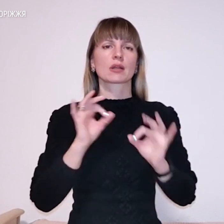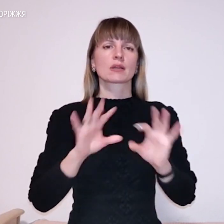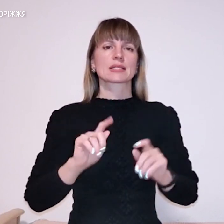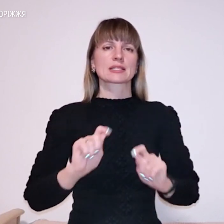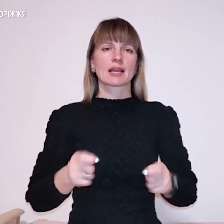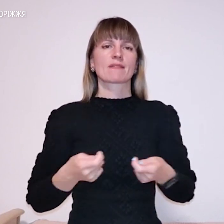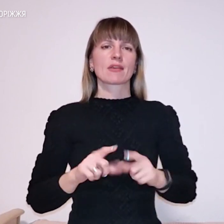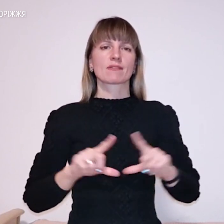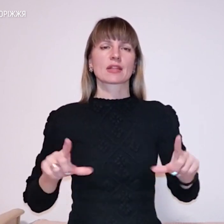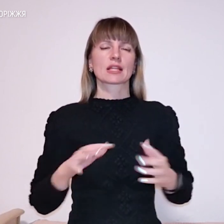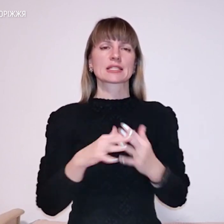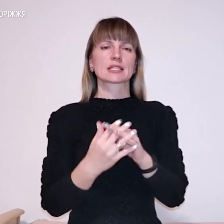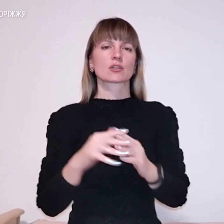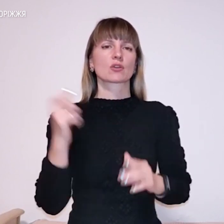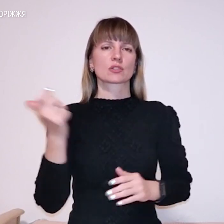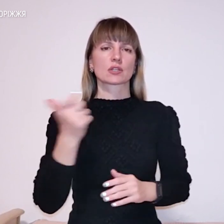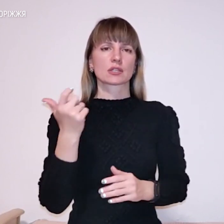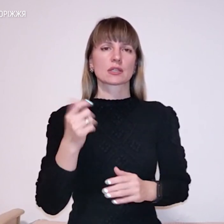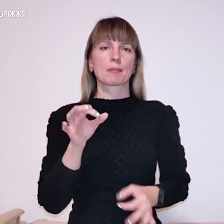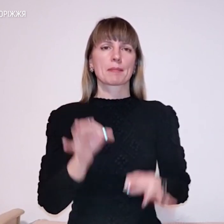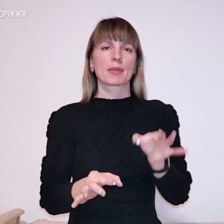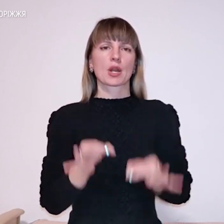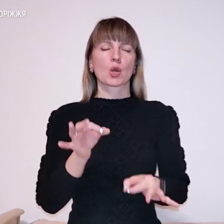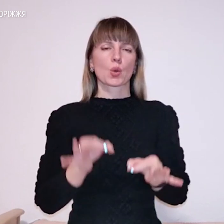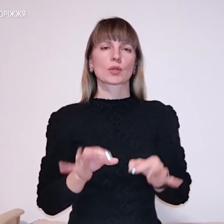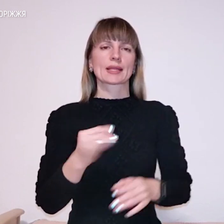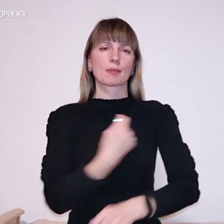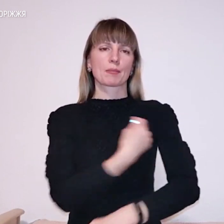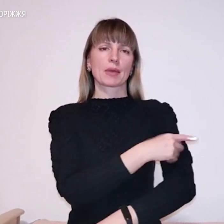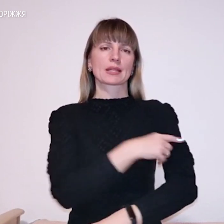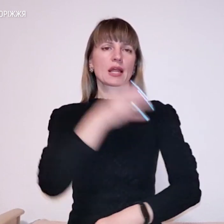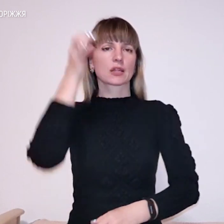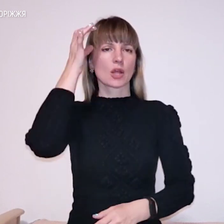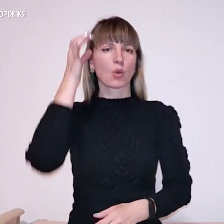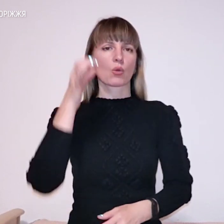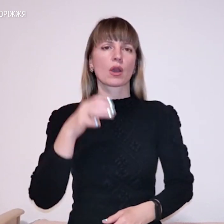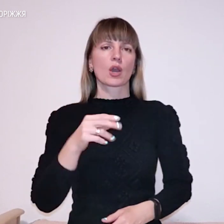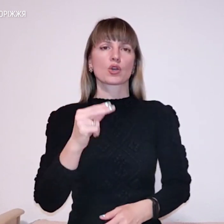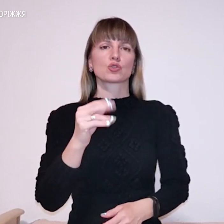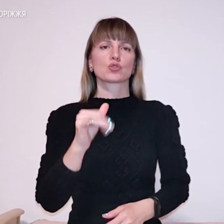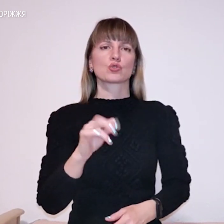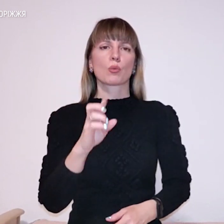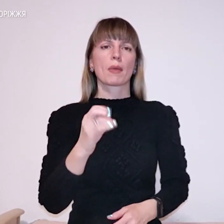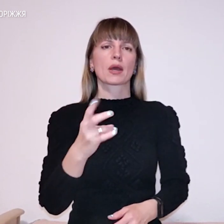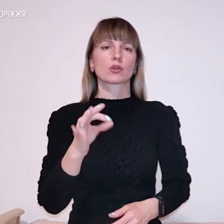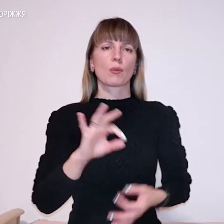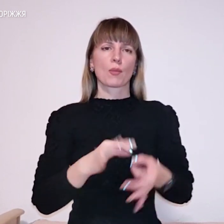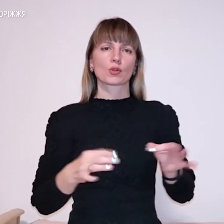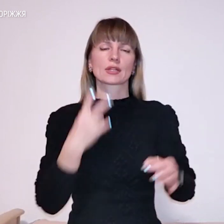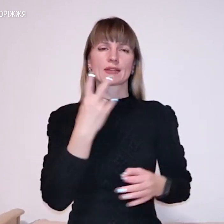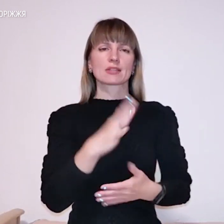завідувачка відділу сільськогосподарських, природних та медичних наук Людмила Чубенко. Подробиці далі у сюжеті.